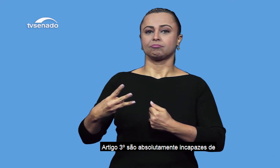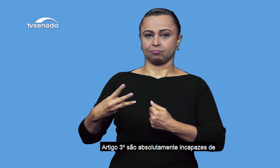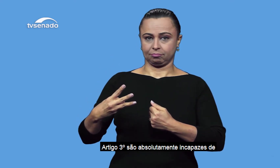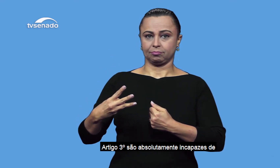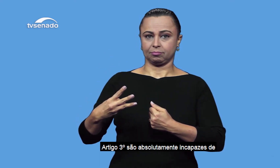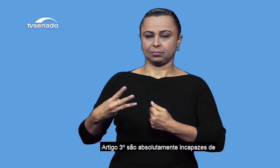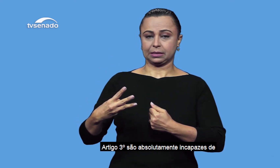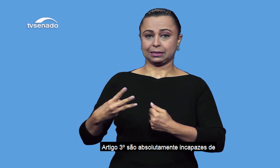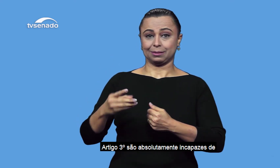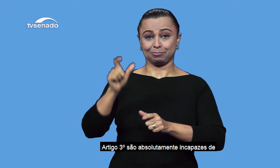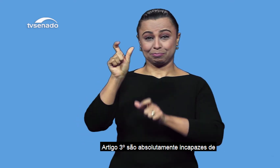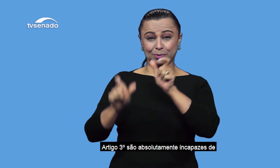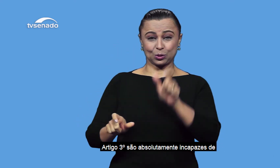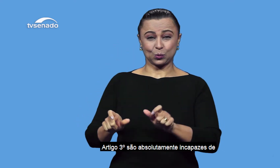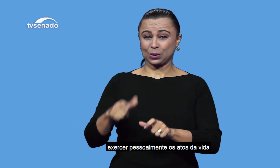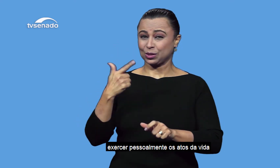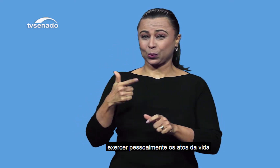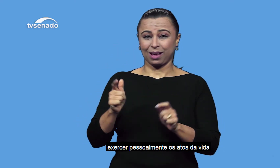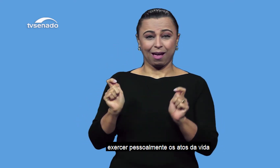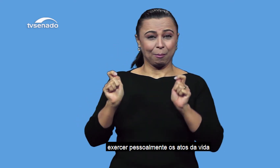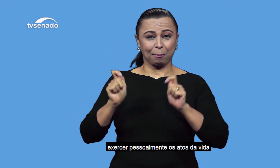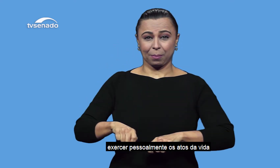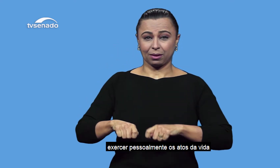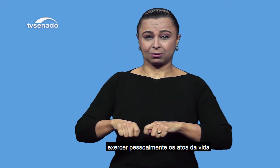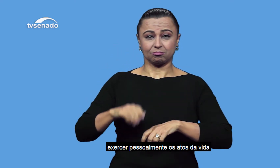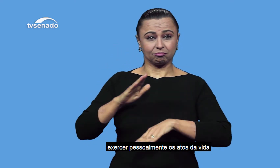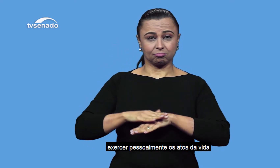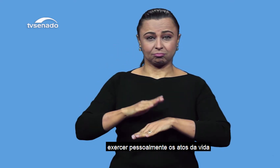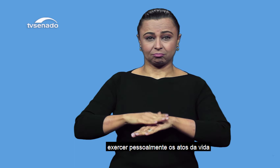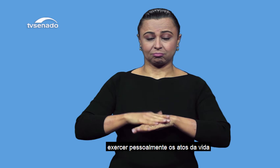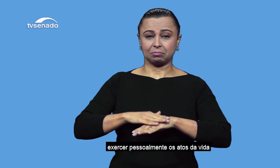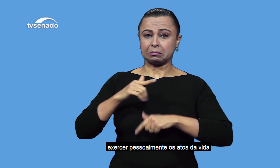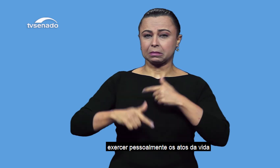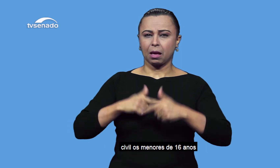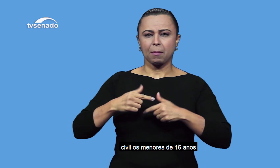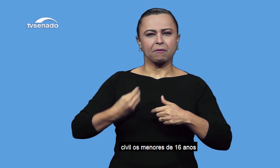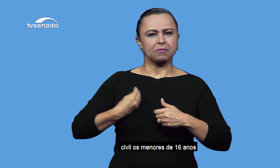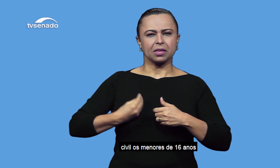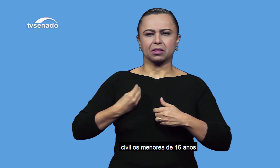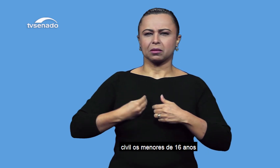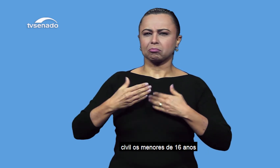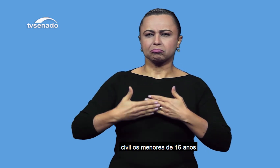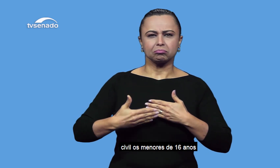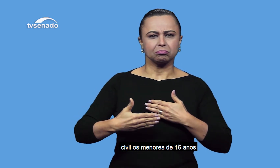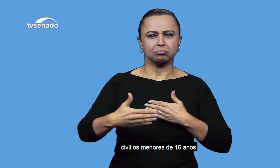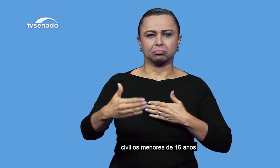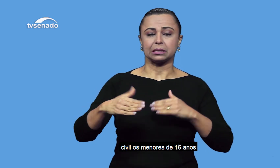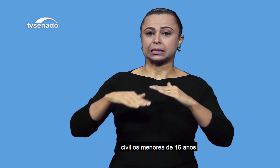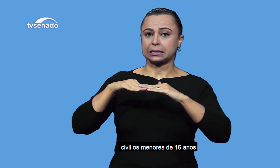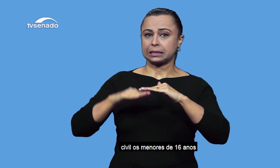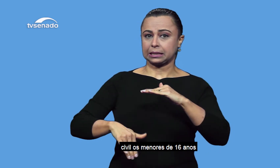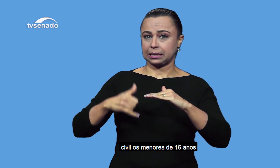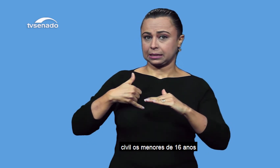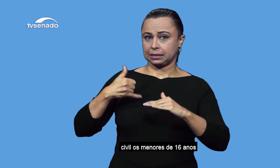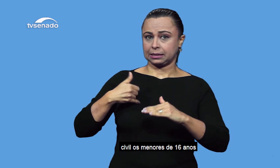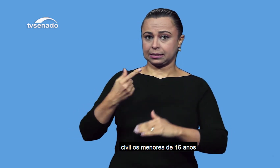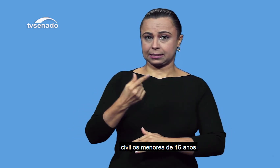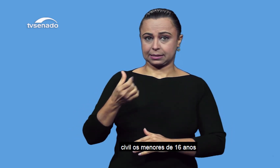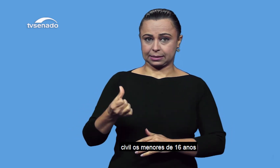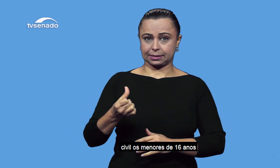absolutamente incapazes de exercer pessoalmente os atos da vida civil os menores de 16